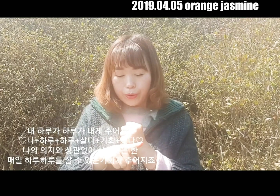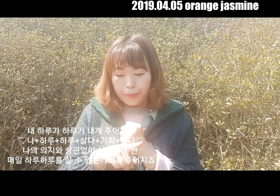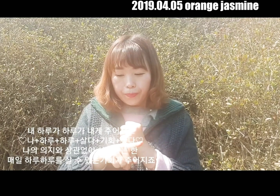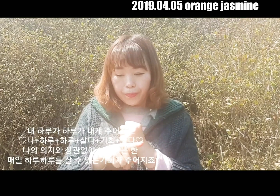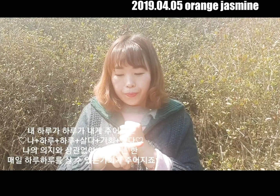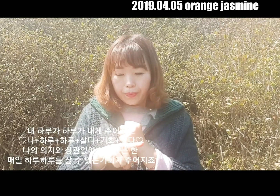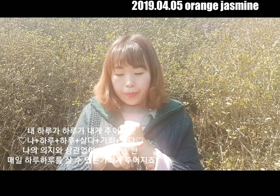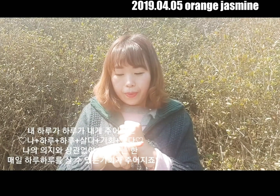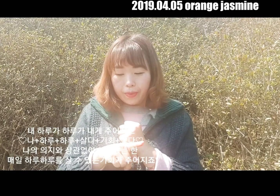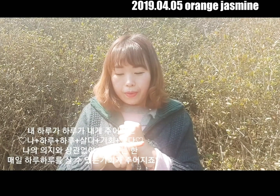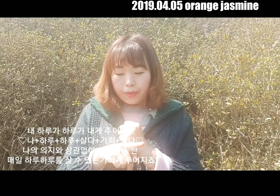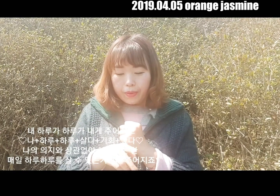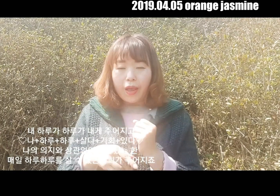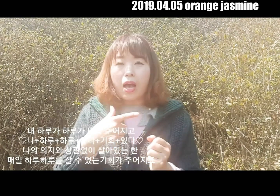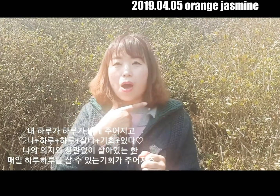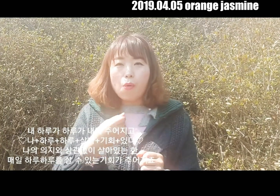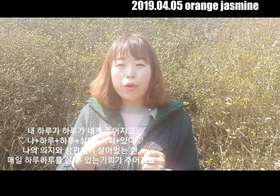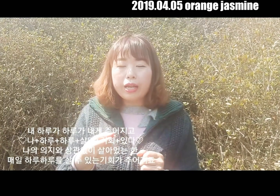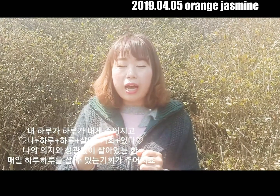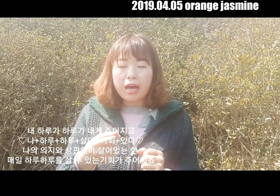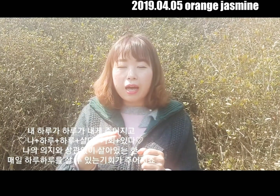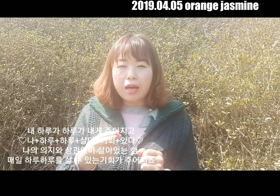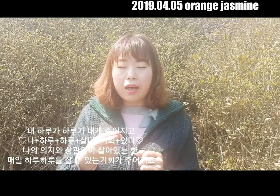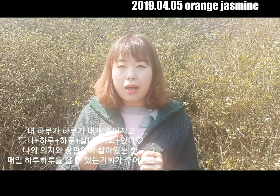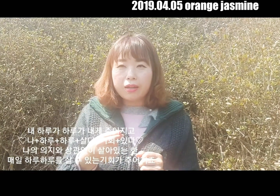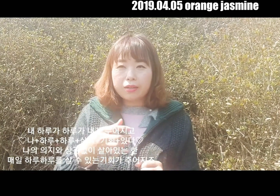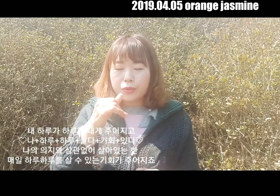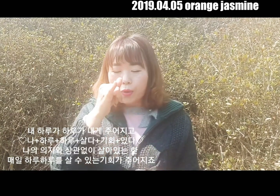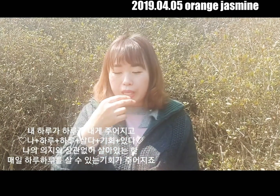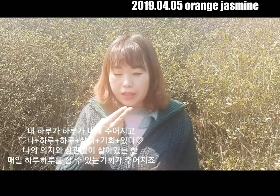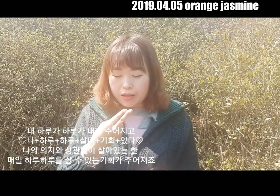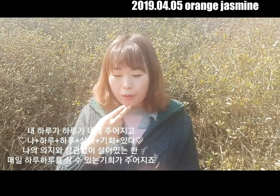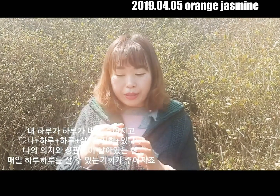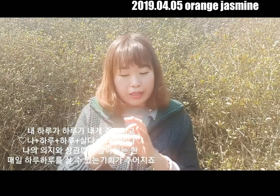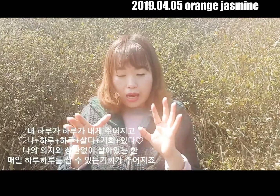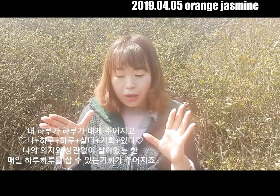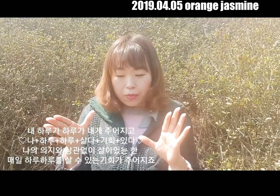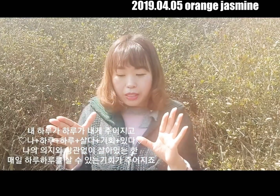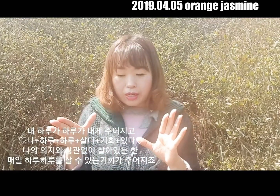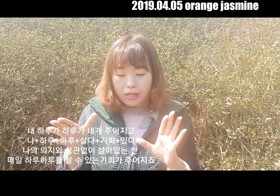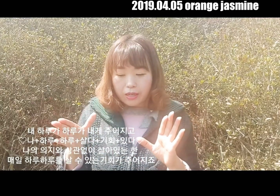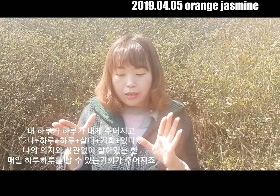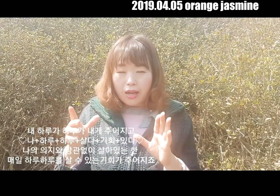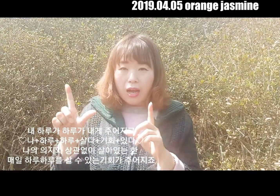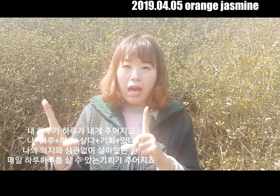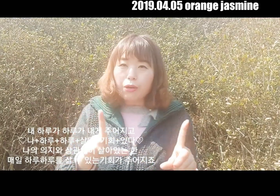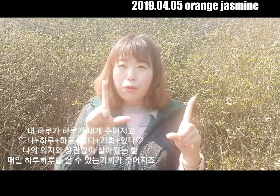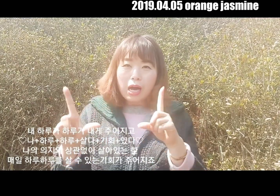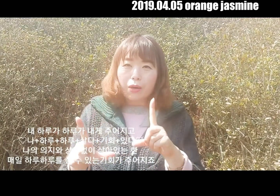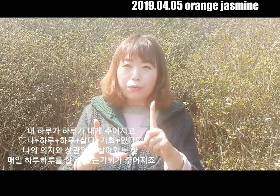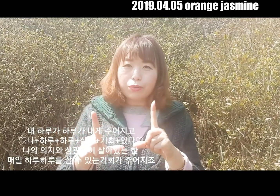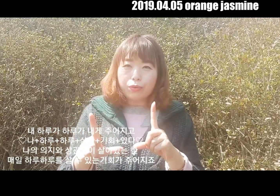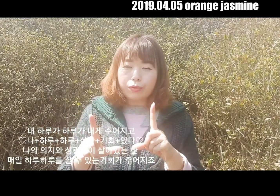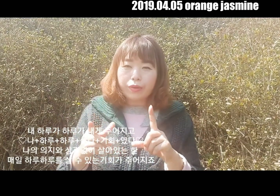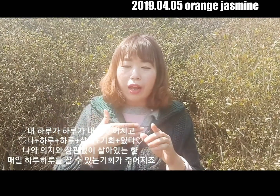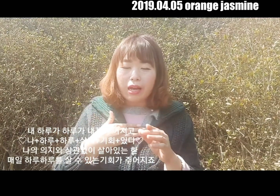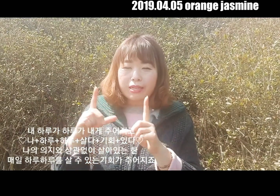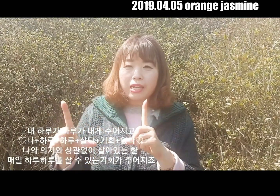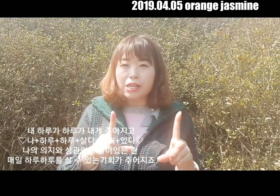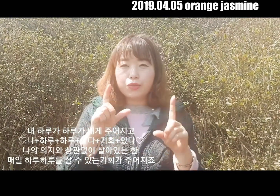의미로 내가 원하는 거 있든 없든 상관없이 하루하루 내가 살